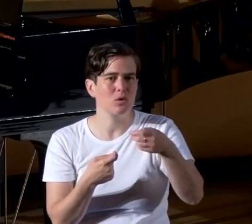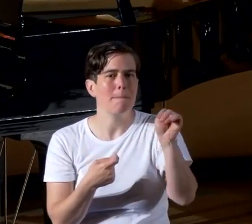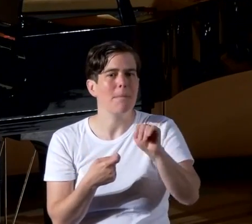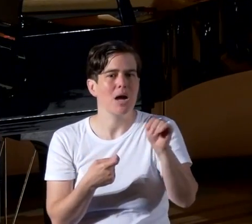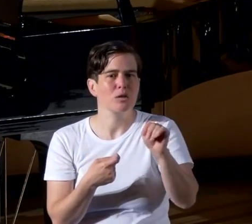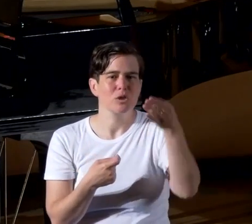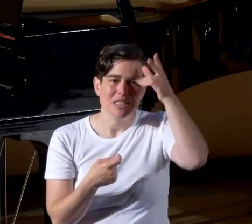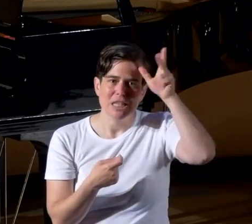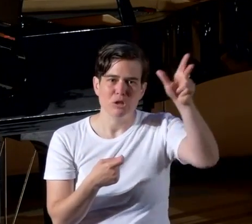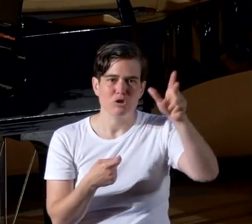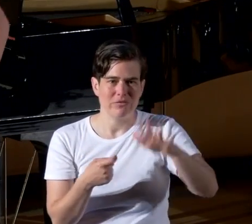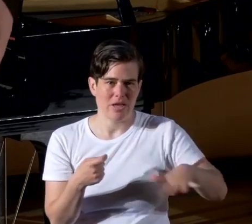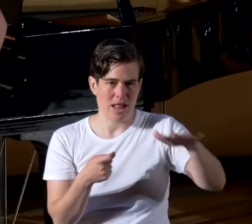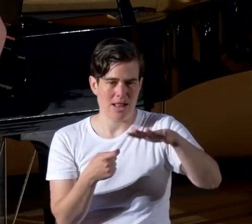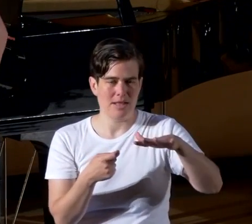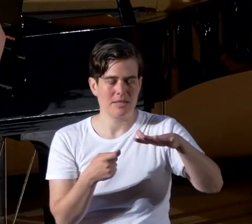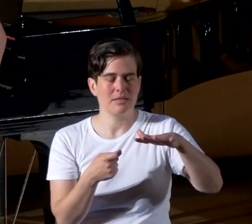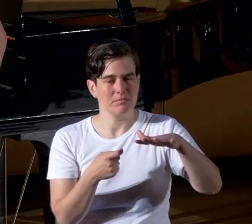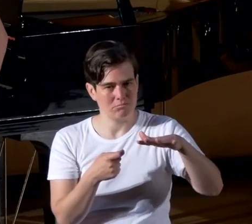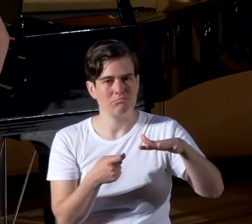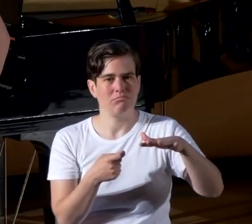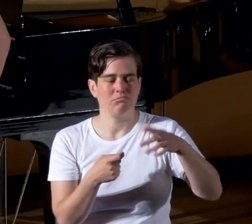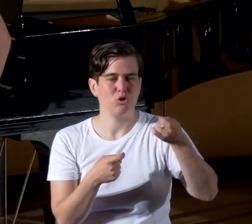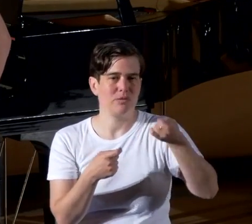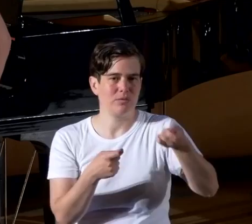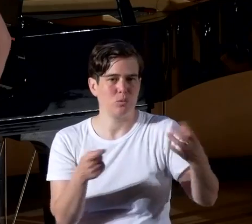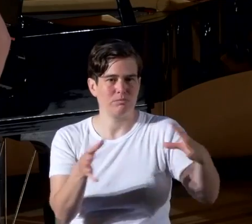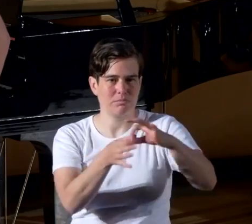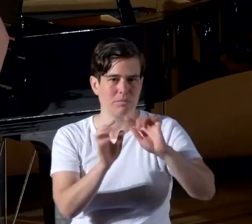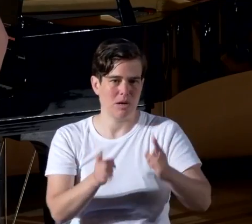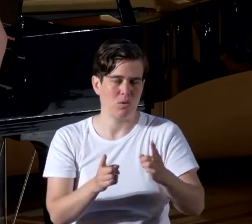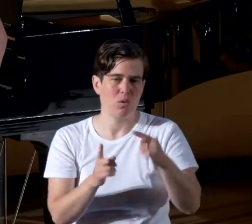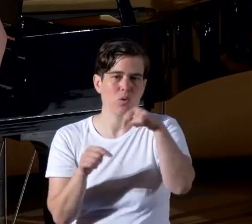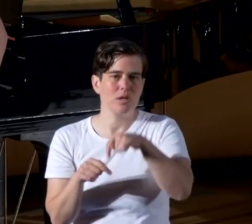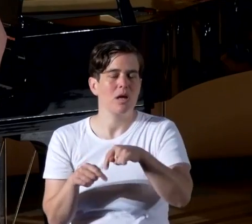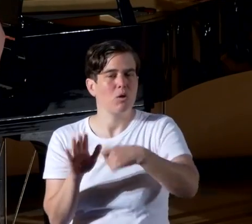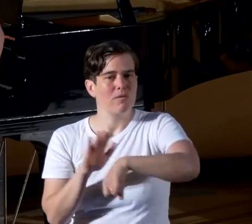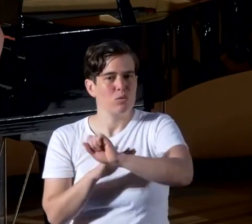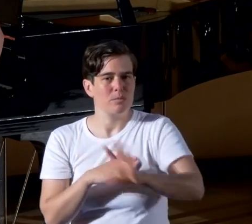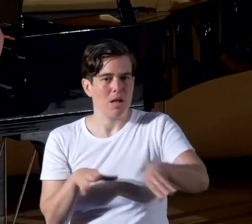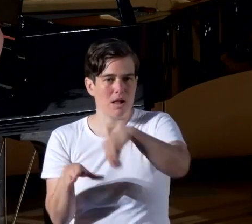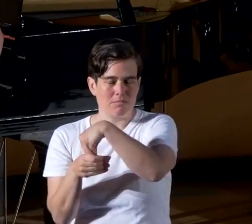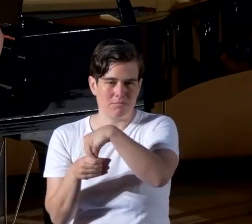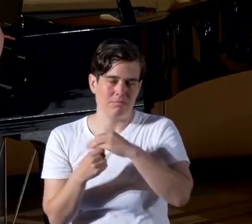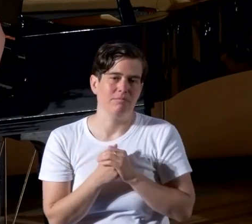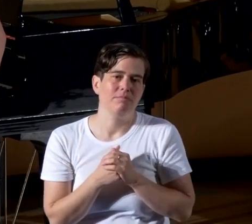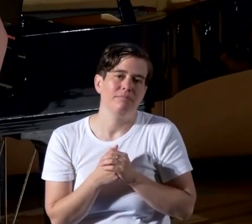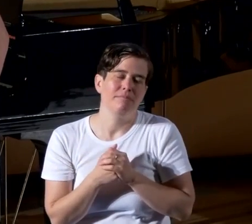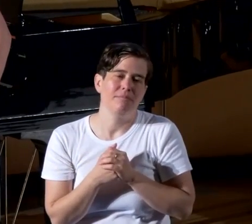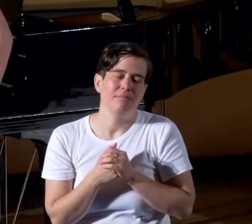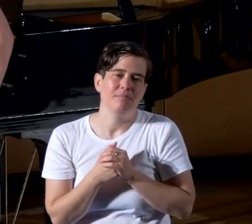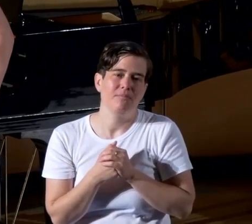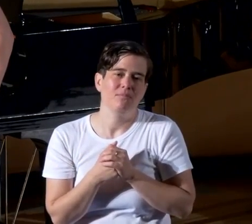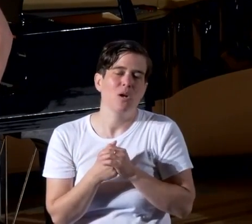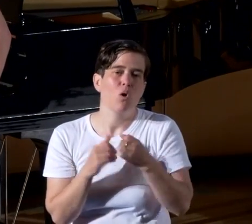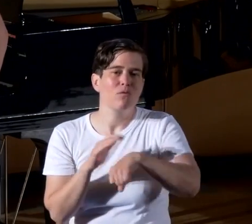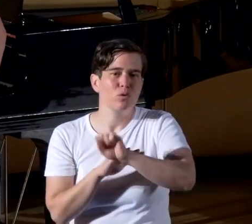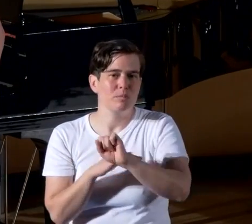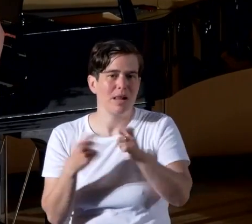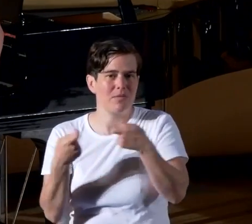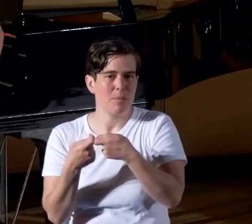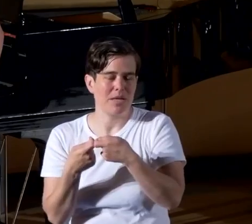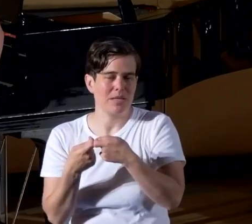Hirschfeld erarbeitet wurde und die auch im Fußball aufgenommen worden ist und eben von